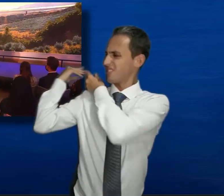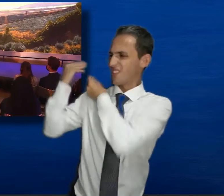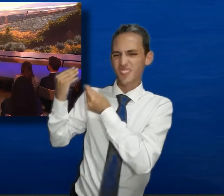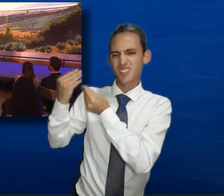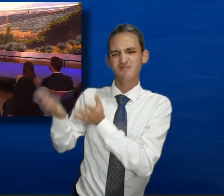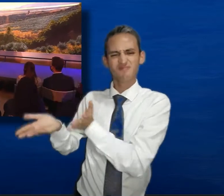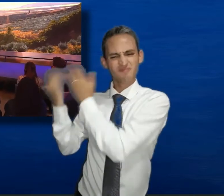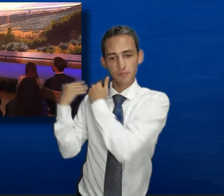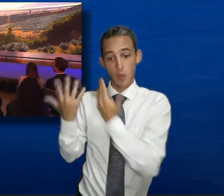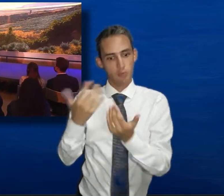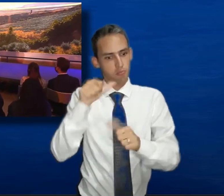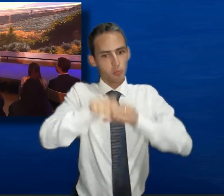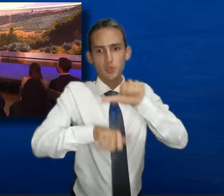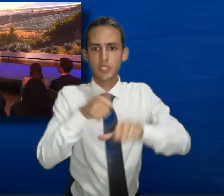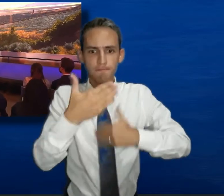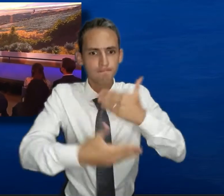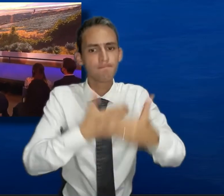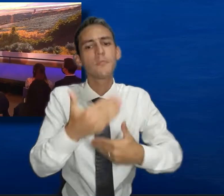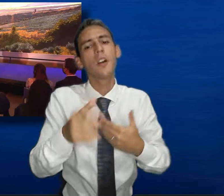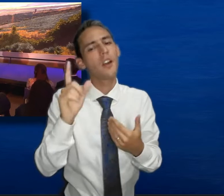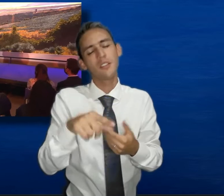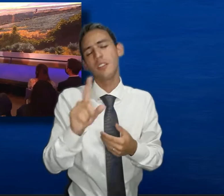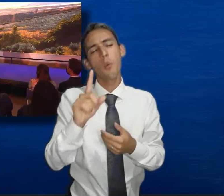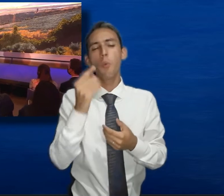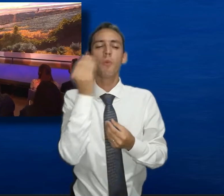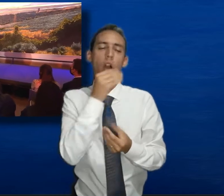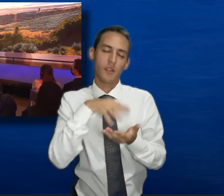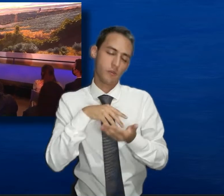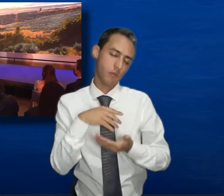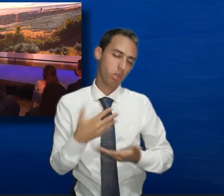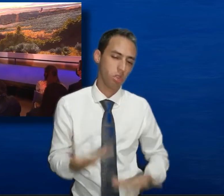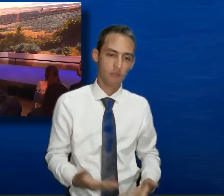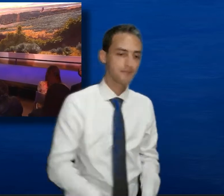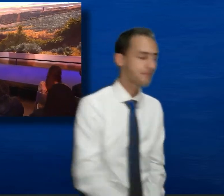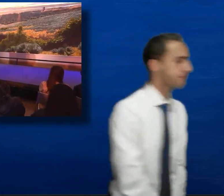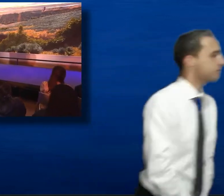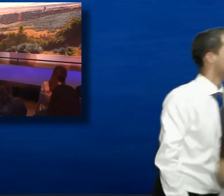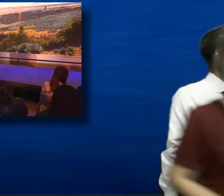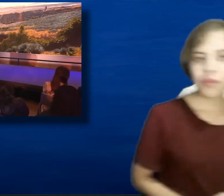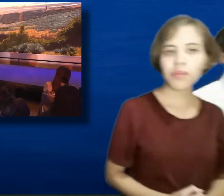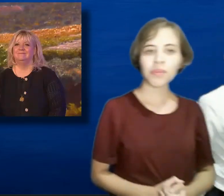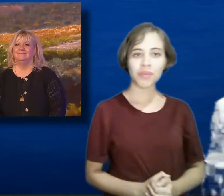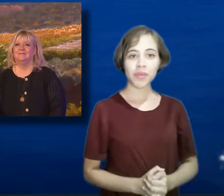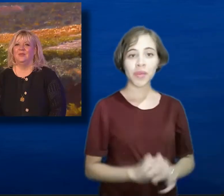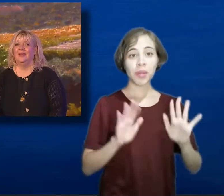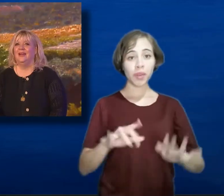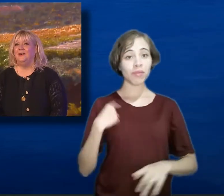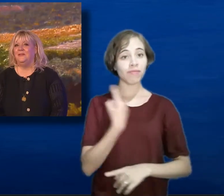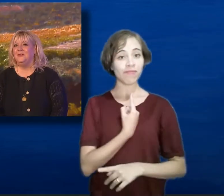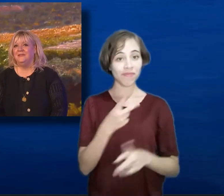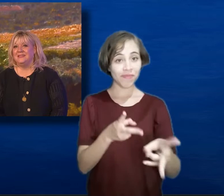abandonar e criar um novo plano, reinventar-nos e ajustar-nos, é realmente uma força, não uma